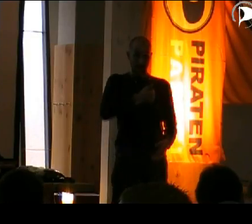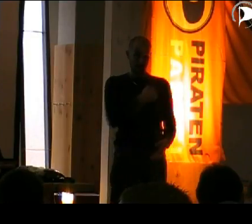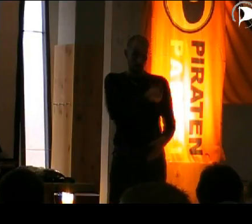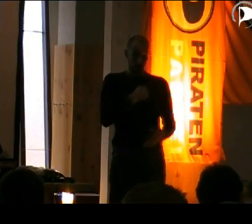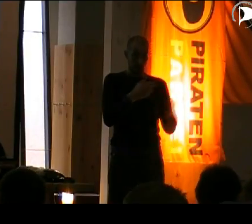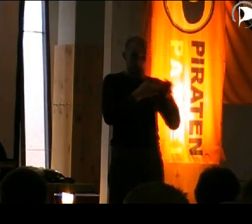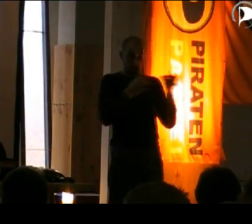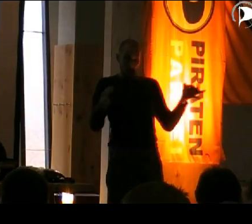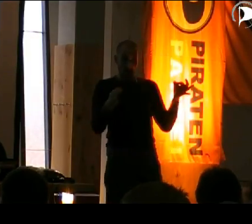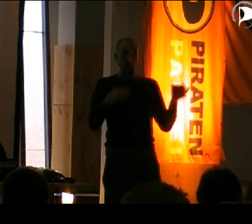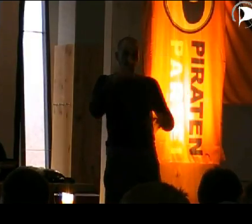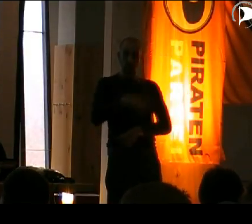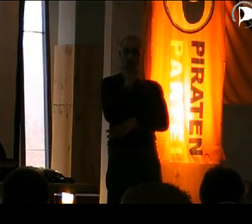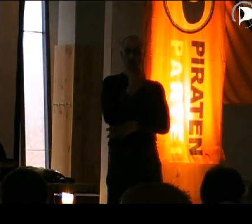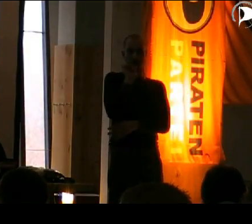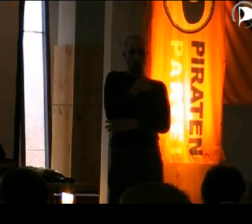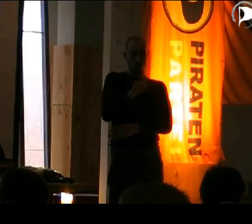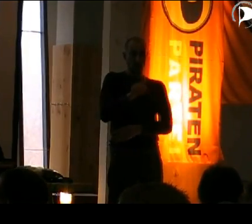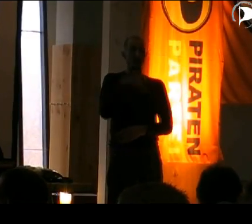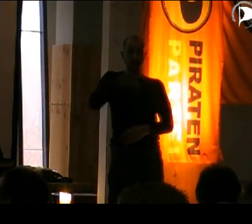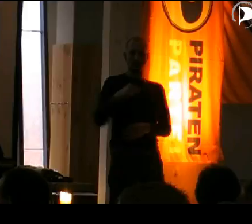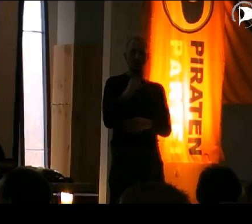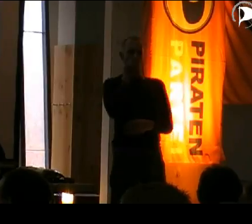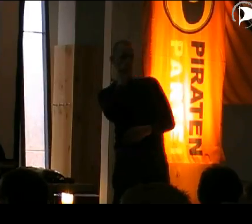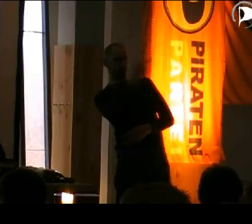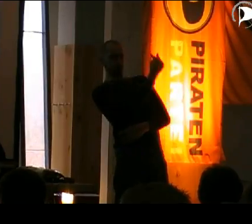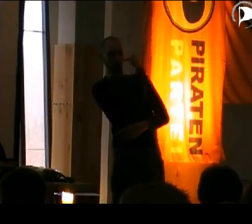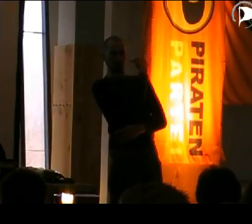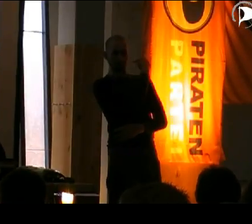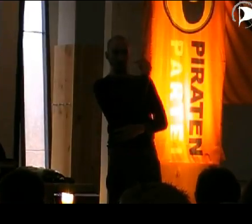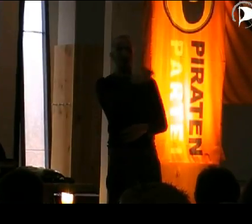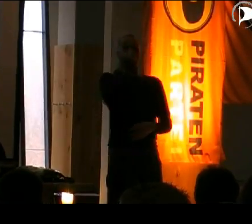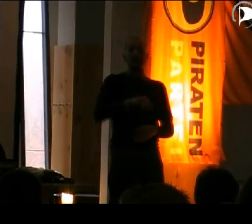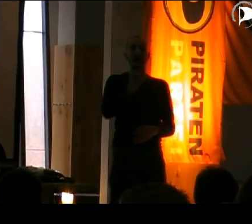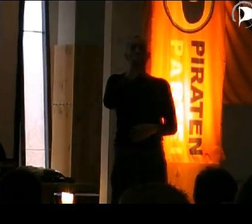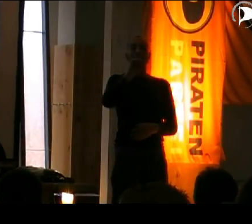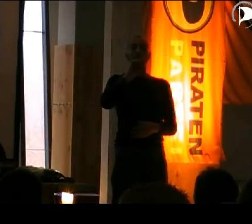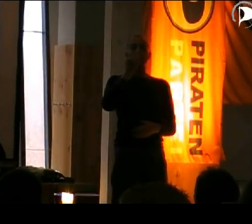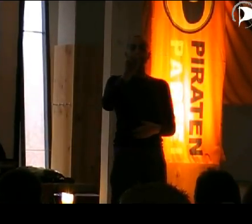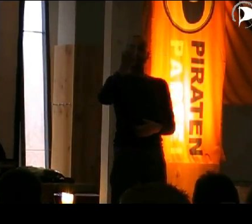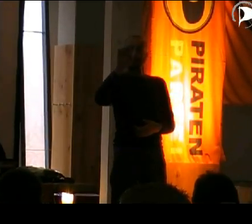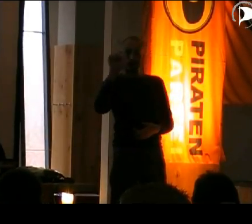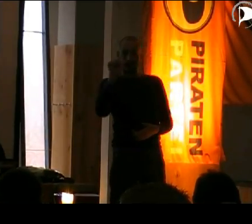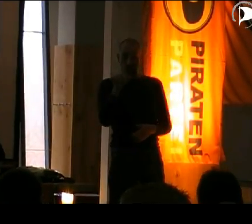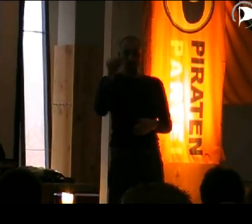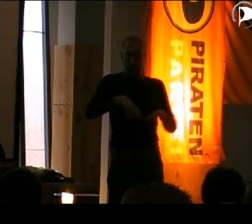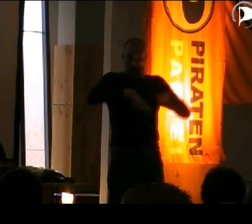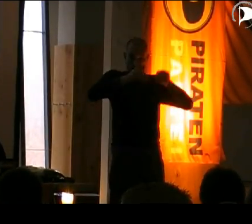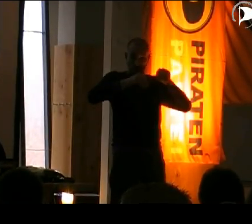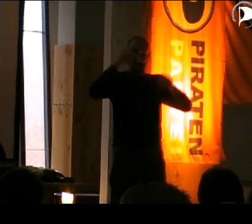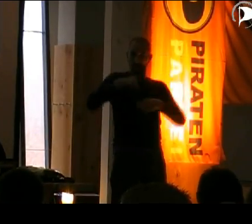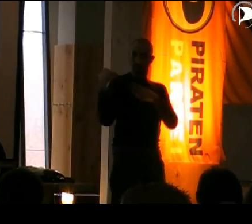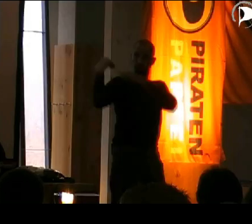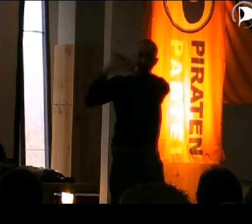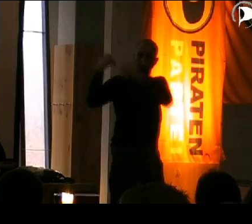immer eine sehr gute möglichkeit einen rückblick zu stark andrea das angefangen und ist eine tradition mit der ich jetzt